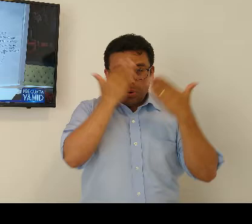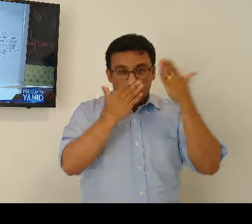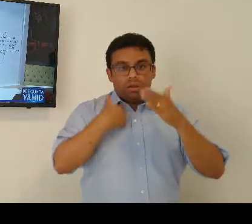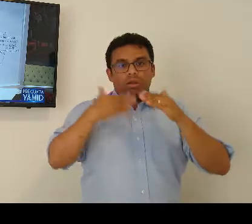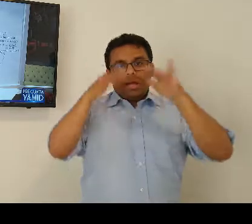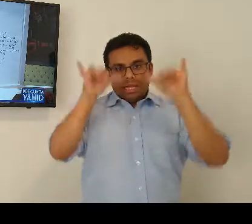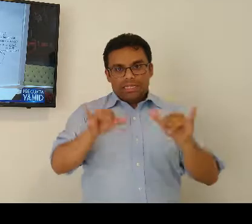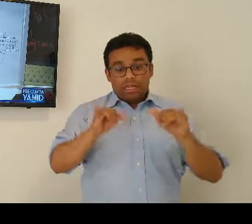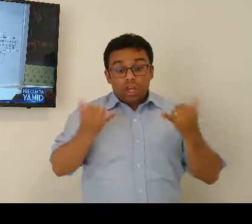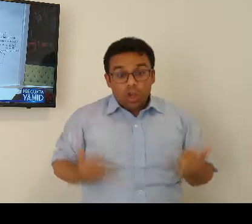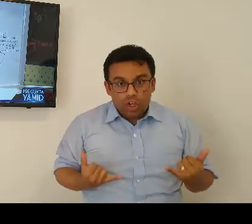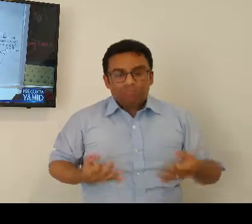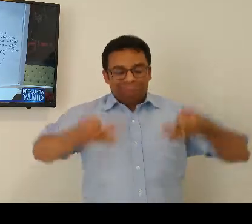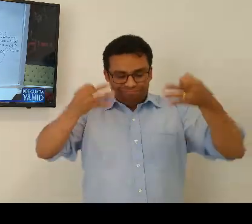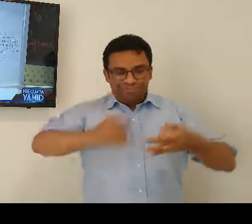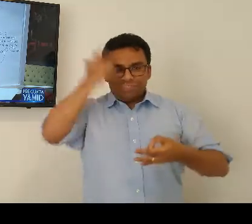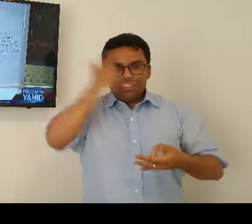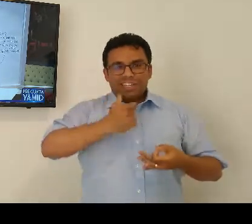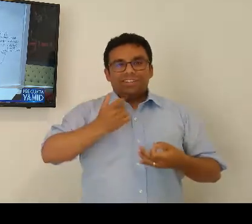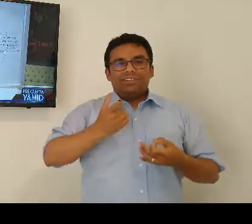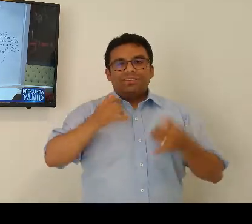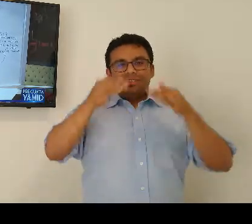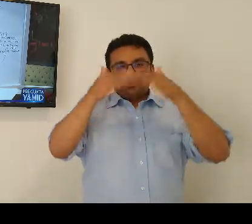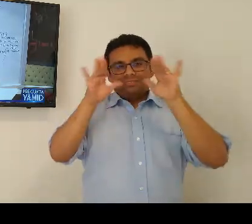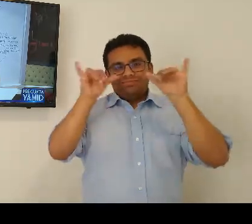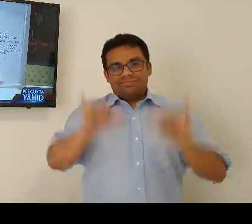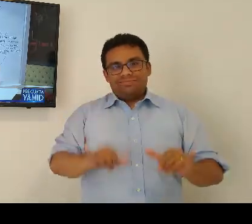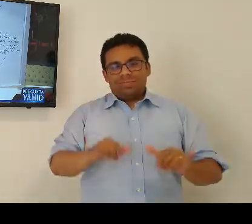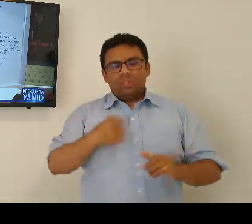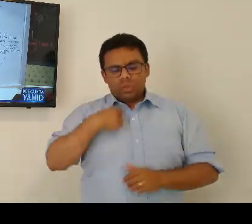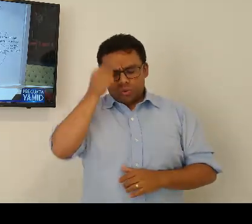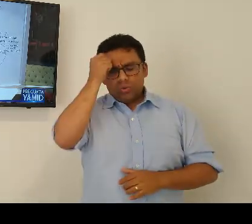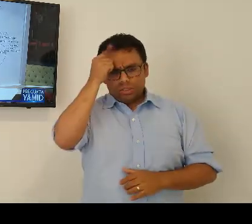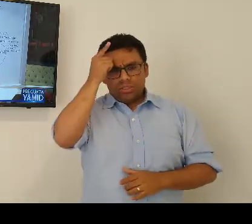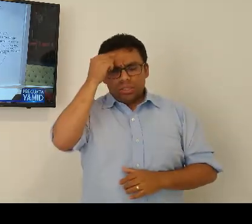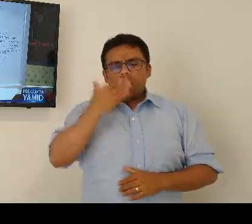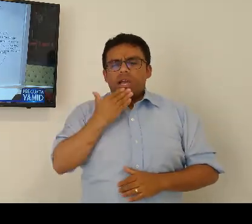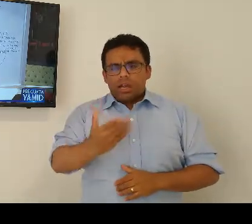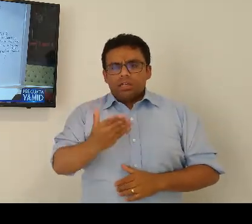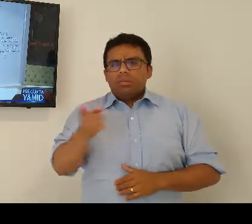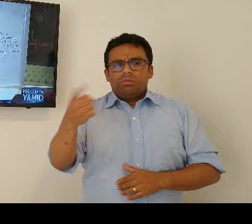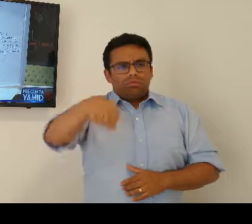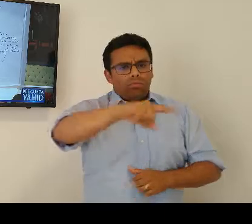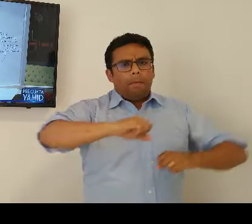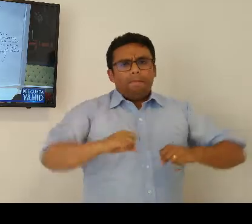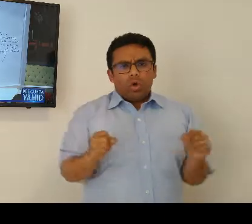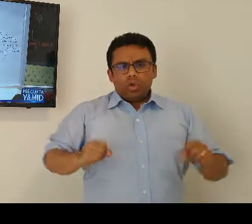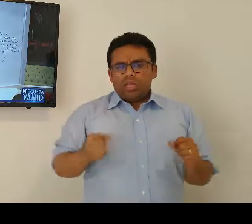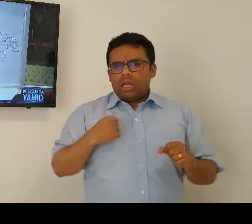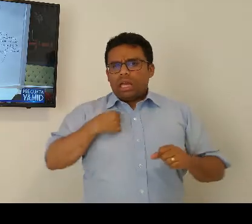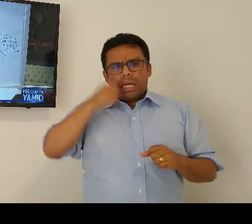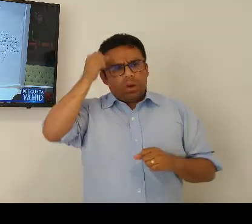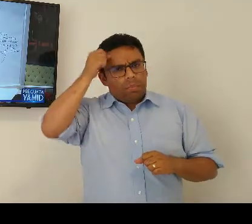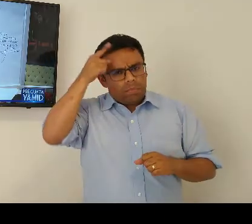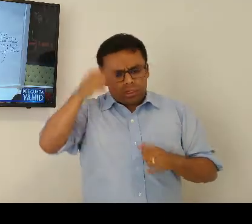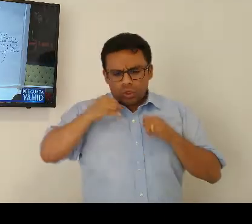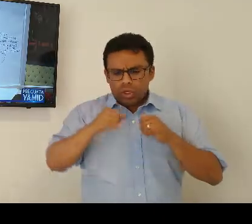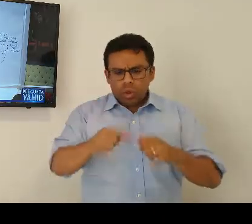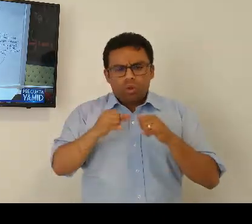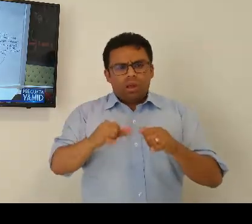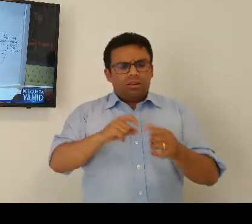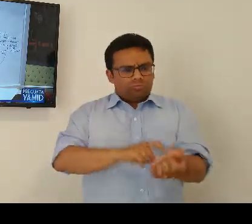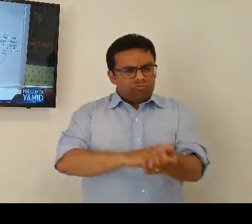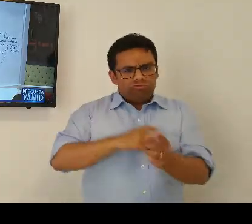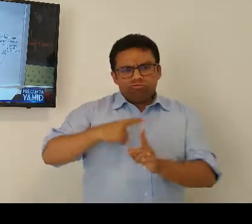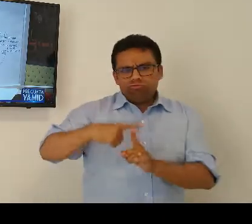su comprensión, su paciencia, su buen ánimo, su capacidad de adaptación. Aquí estamos todos remando en la misma